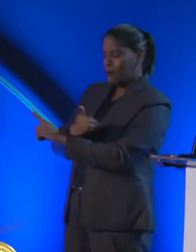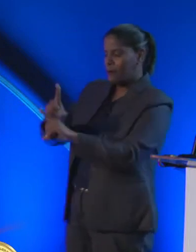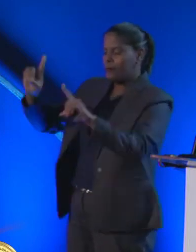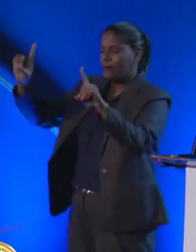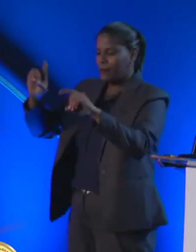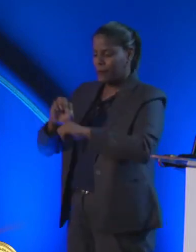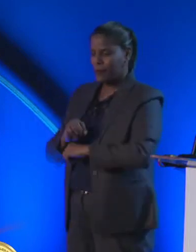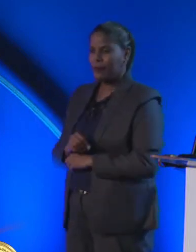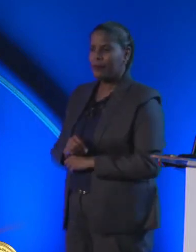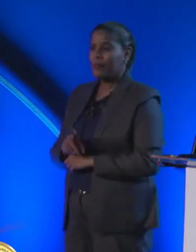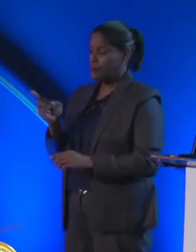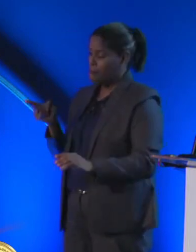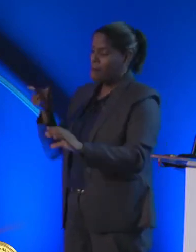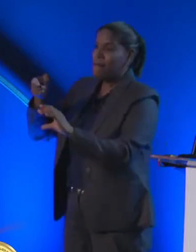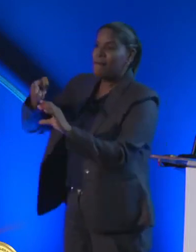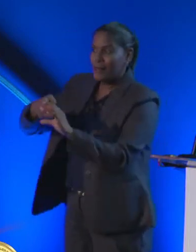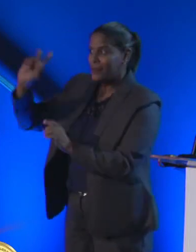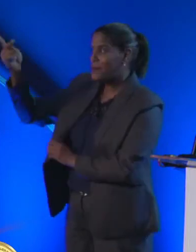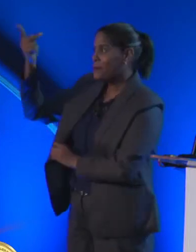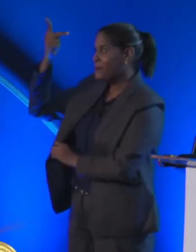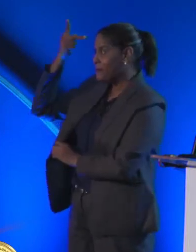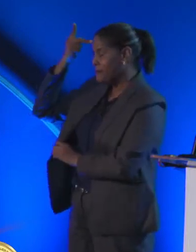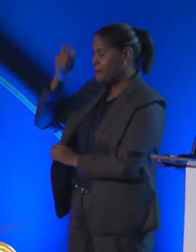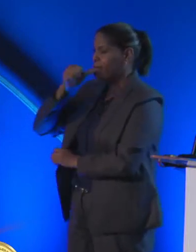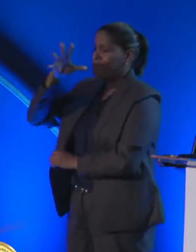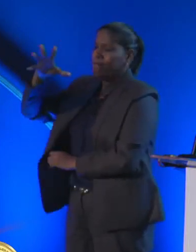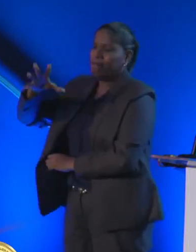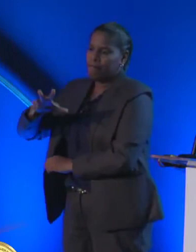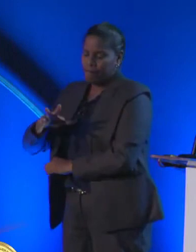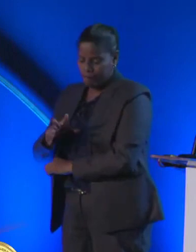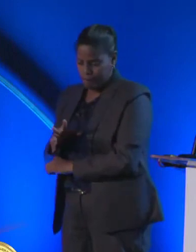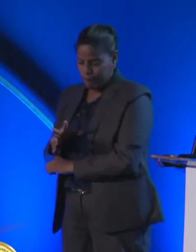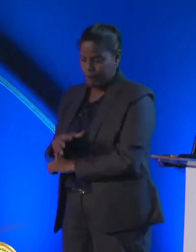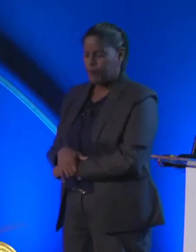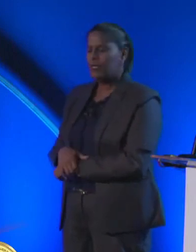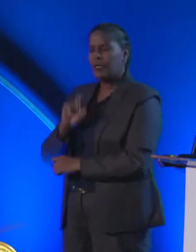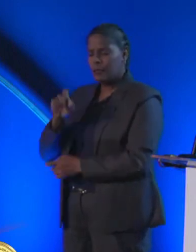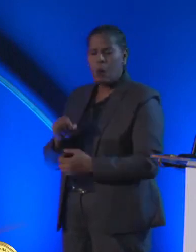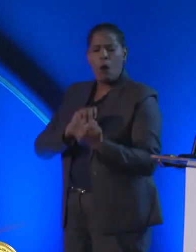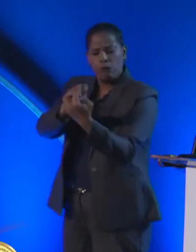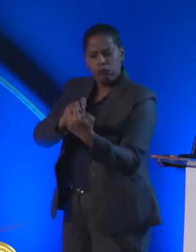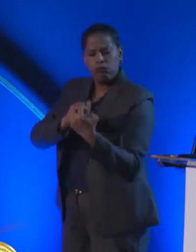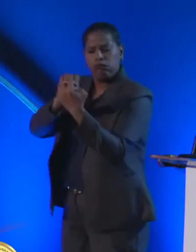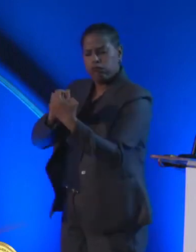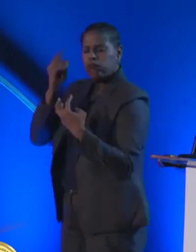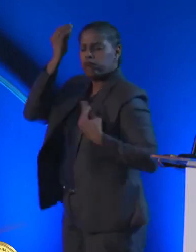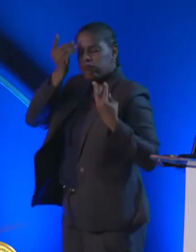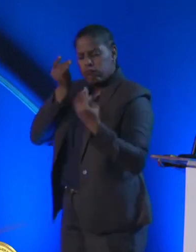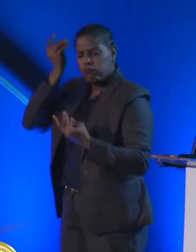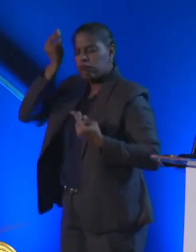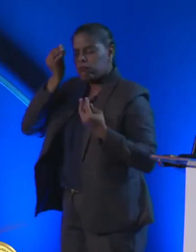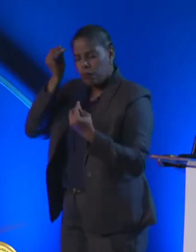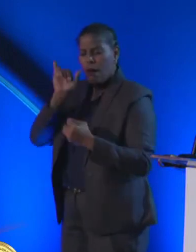y la participación política de las mujeres generando debates y reflex iones